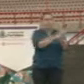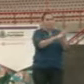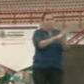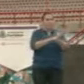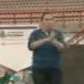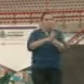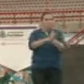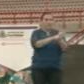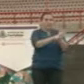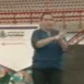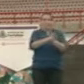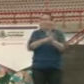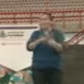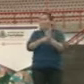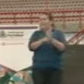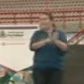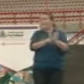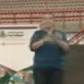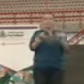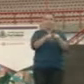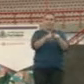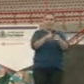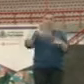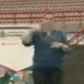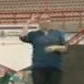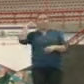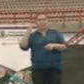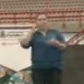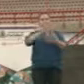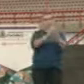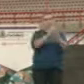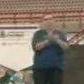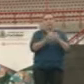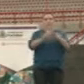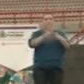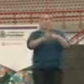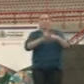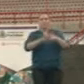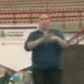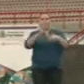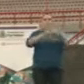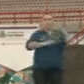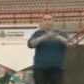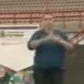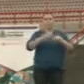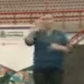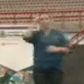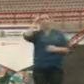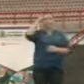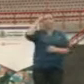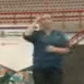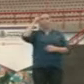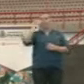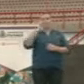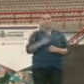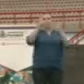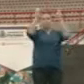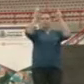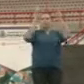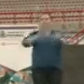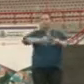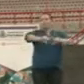mesmo tempo ele era um músico, artista, físico, tá certo? Era um pensador sobre